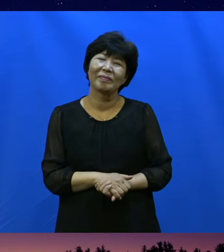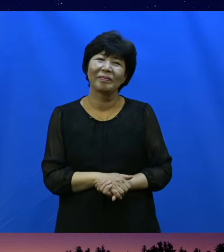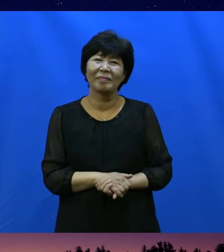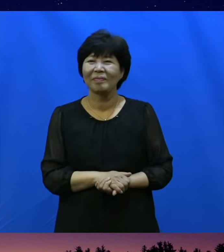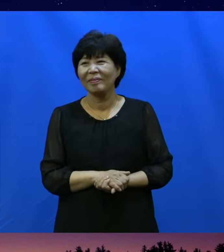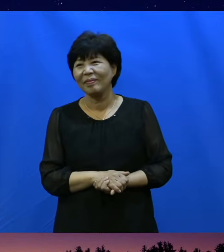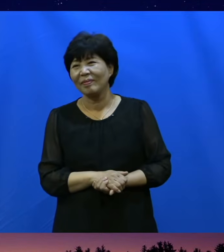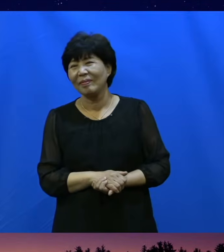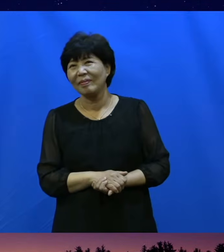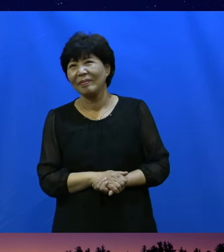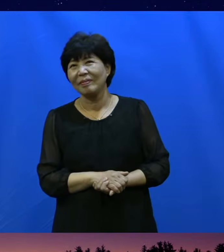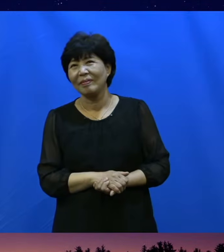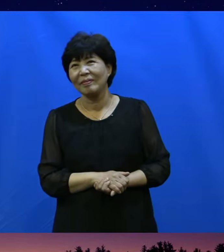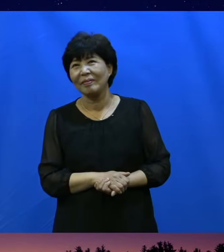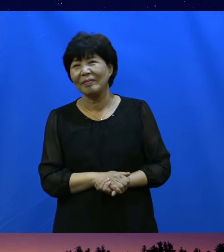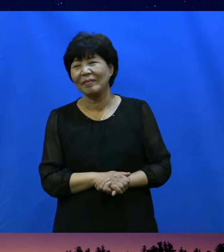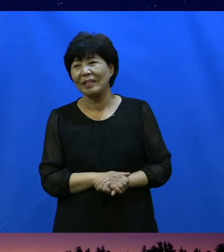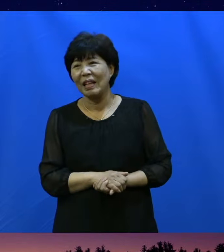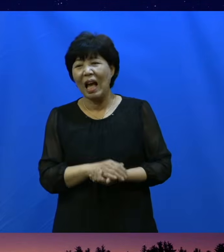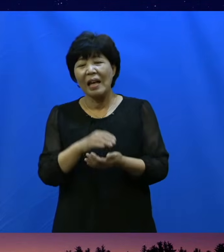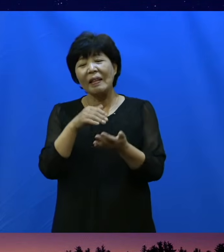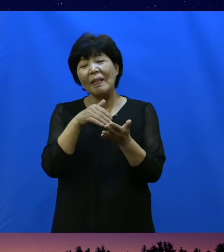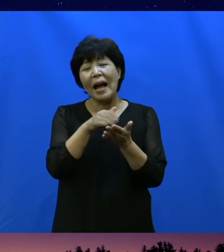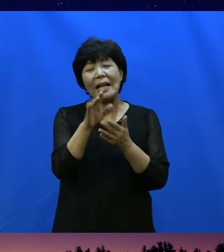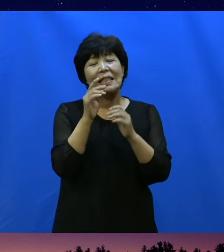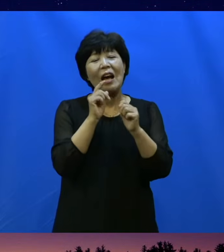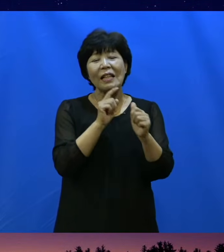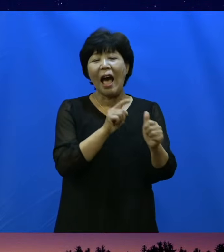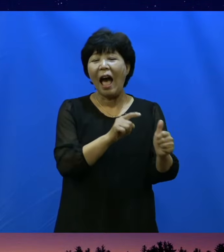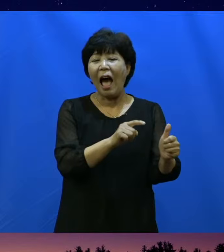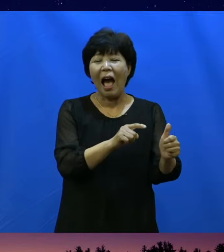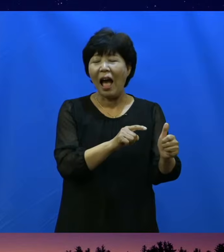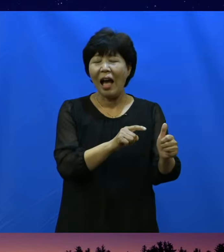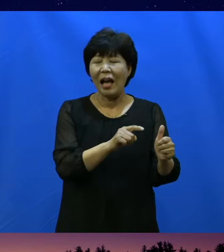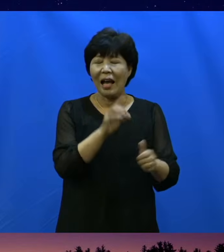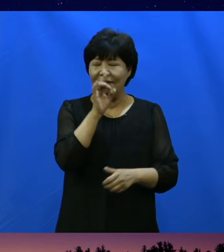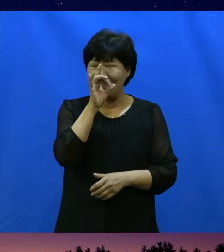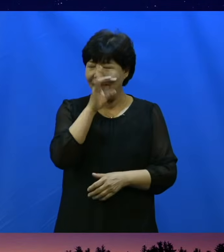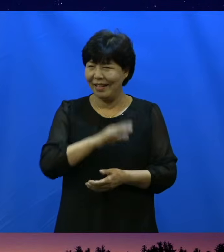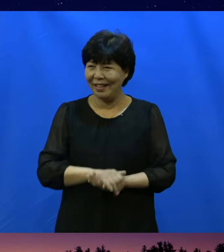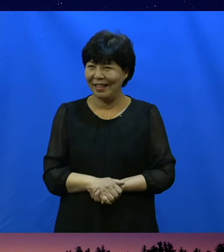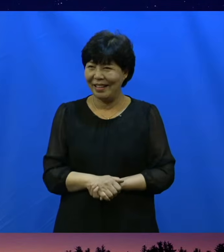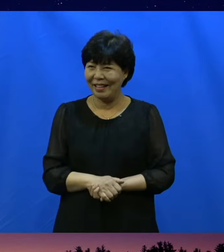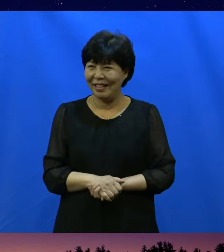아무리 그래도 안 떠나가요. 떠나갈지어다 뭐 해도 뭐 안 돼요.